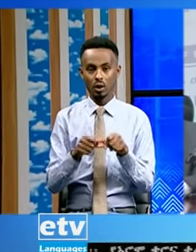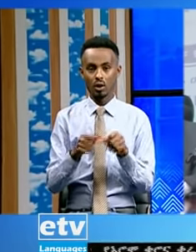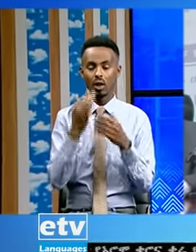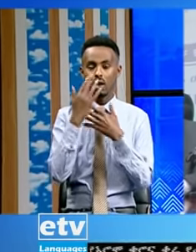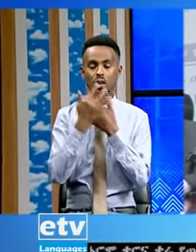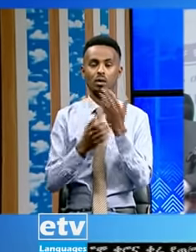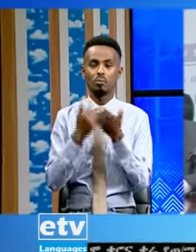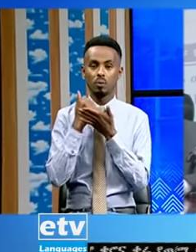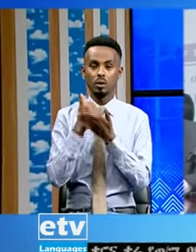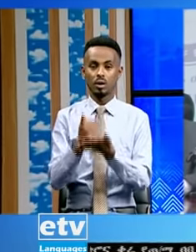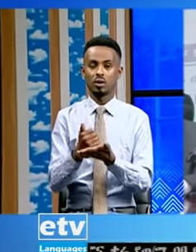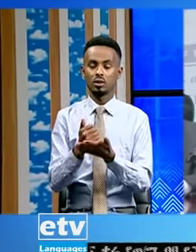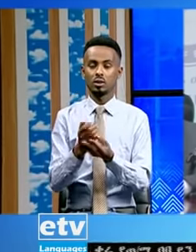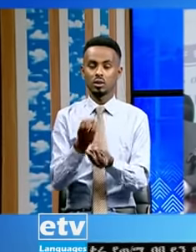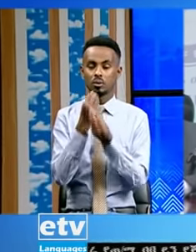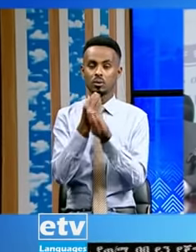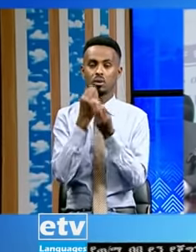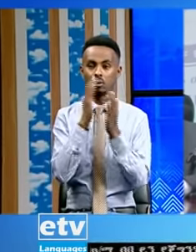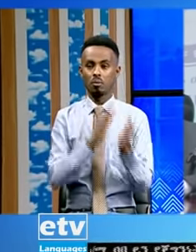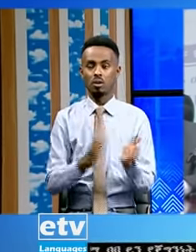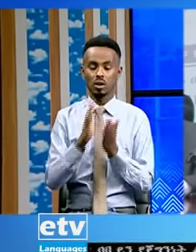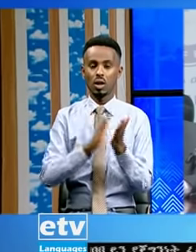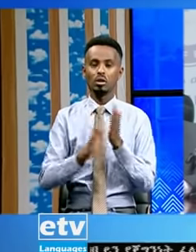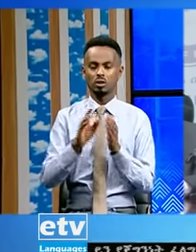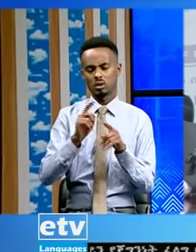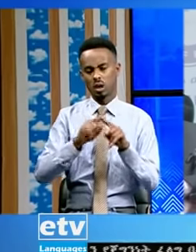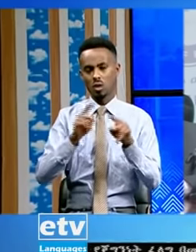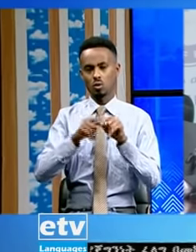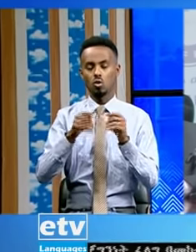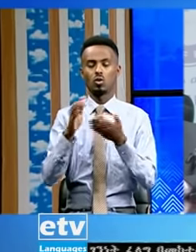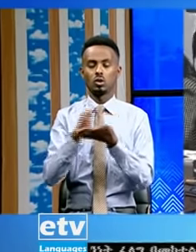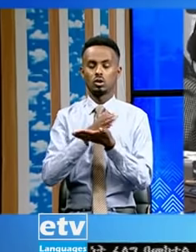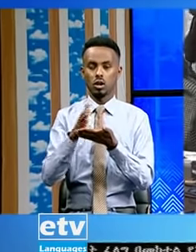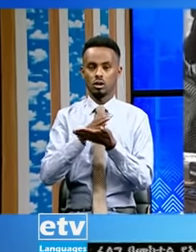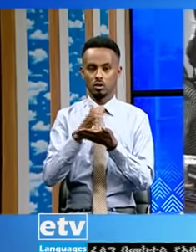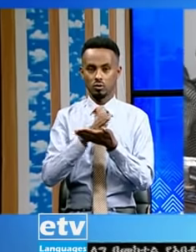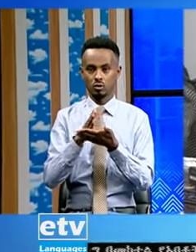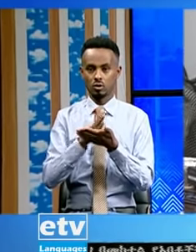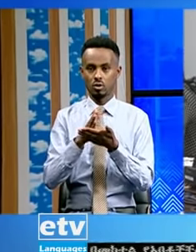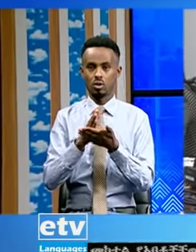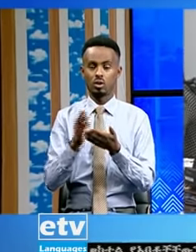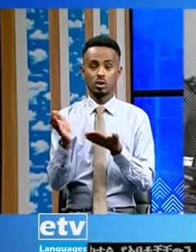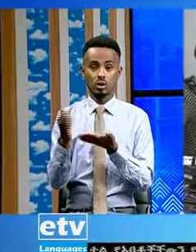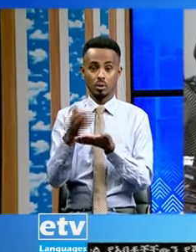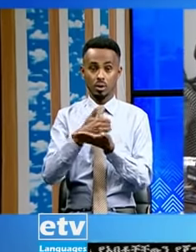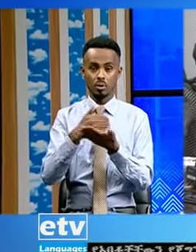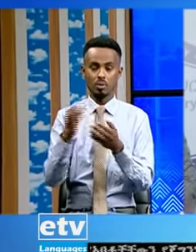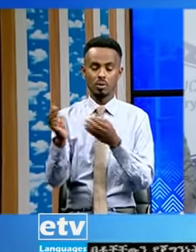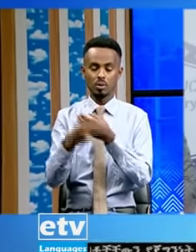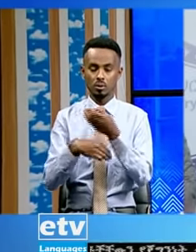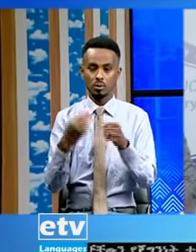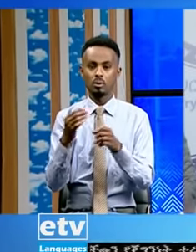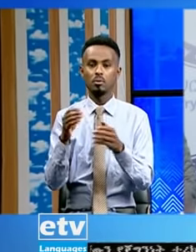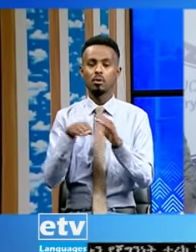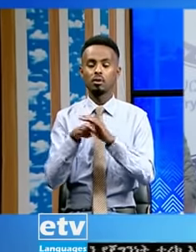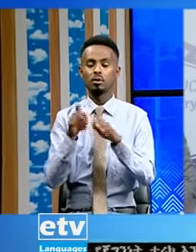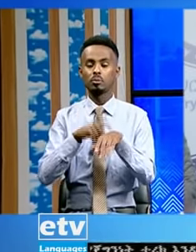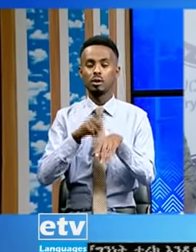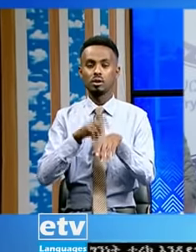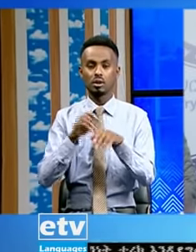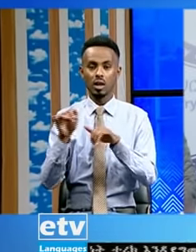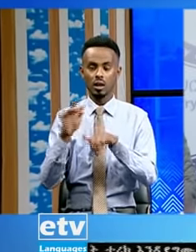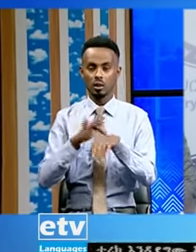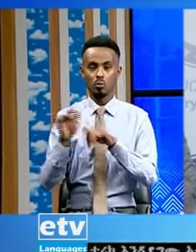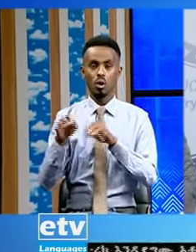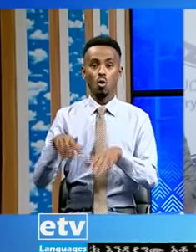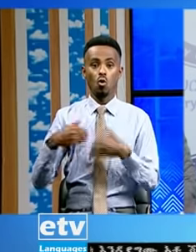ደም በመለገስ ስንቅ በማዘጋጀት ወዘተ እንዲሳተፉ ሰብል የሚሰበሰብባቸው ቦታዎች አሉ። በዛ ላይ ሰብል የሚሰበሰብባቸው